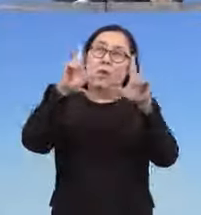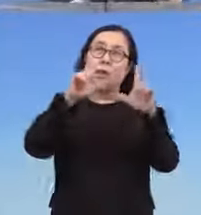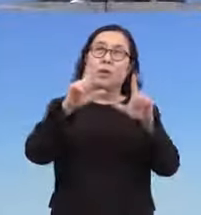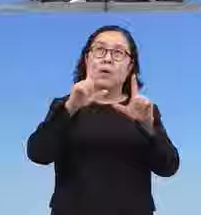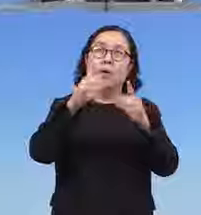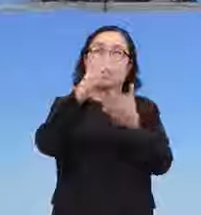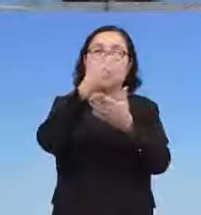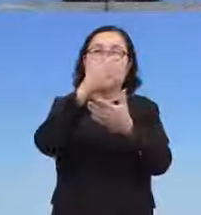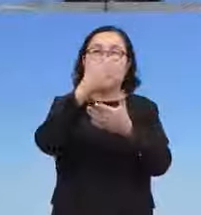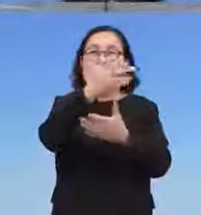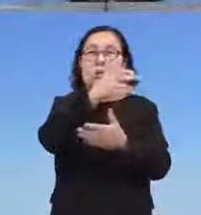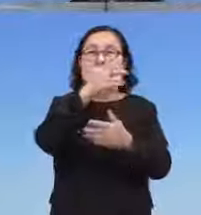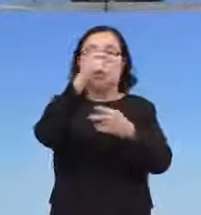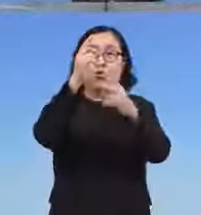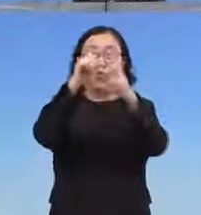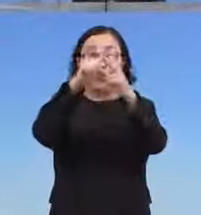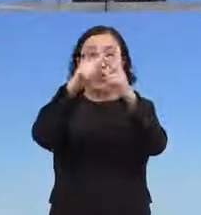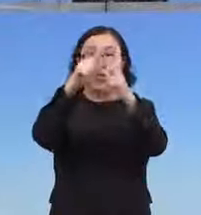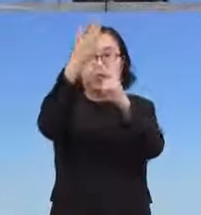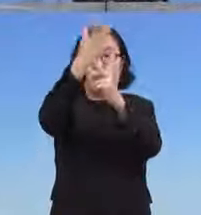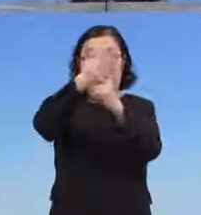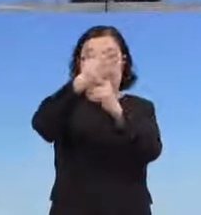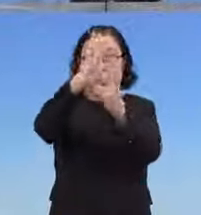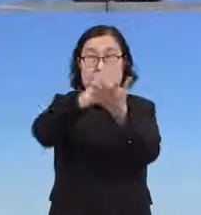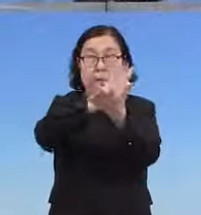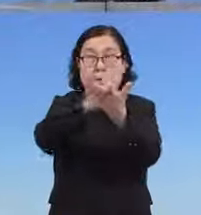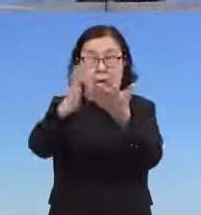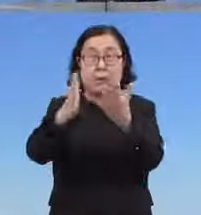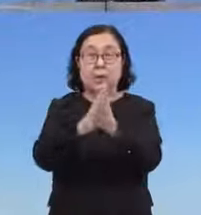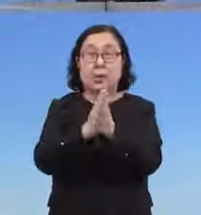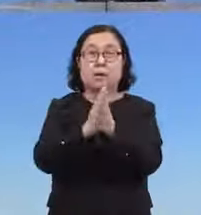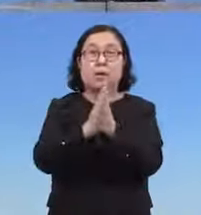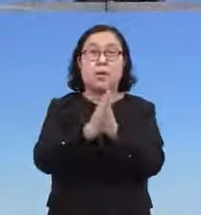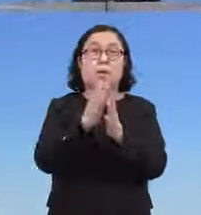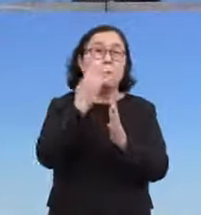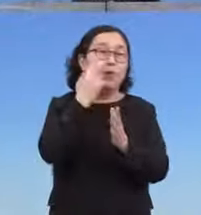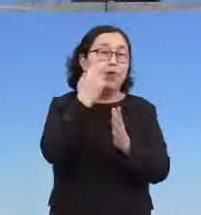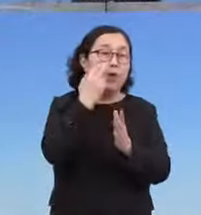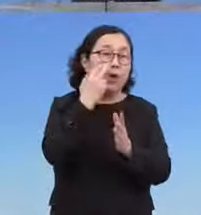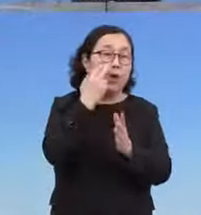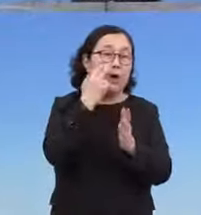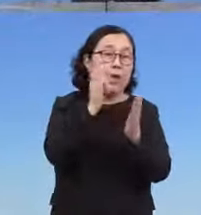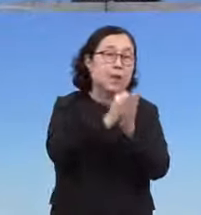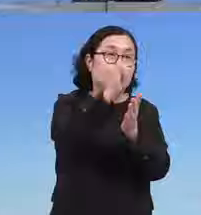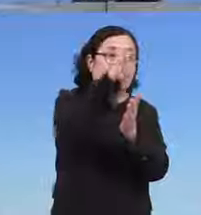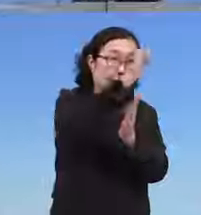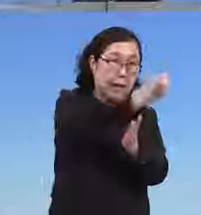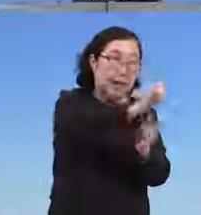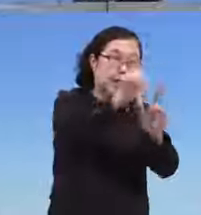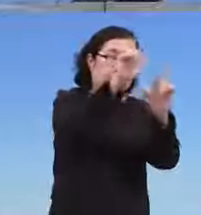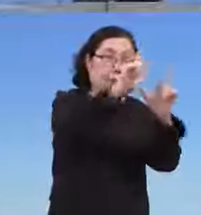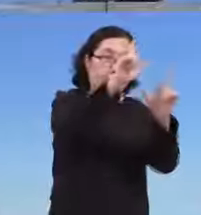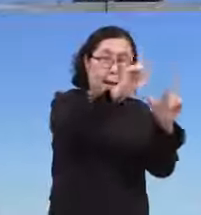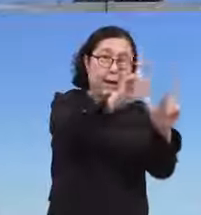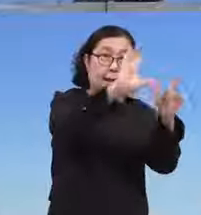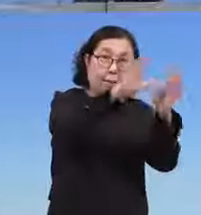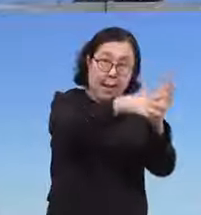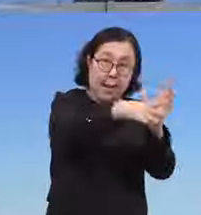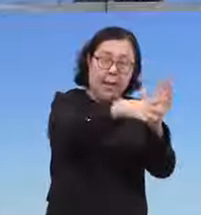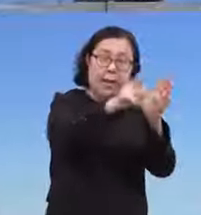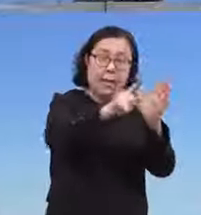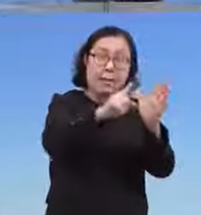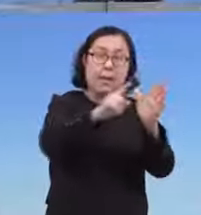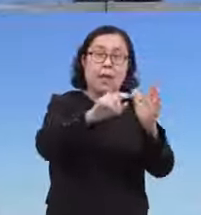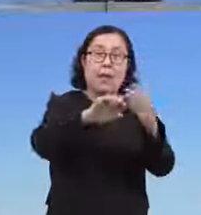제 인생을 크게 둘로 나누라면 미국 이민 생활하던 날까지와 미국 이민 생활을